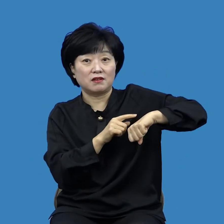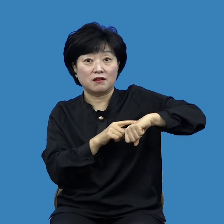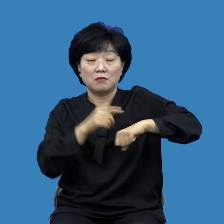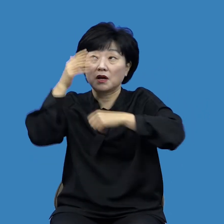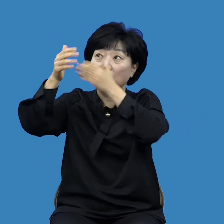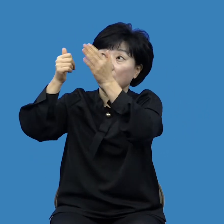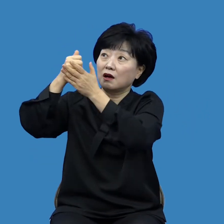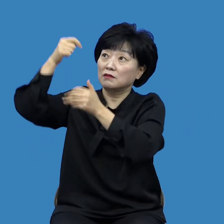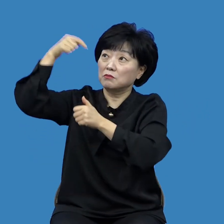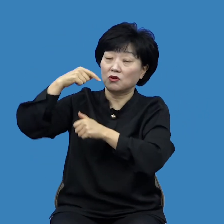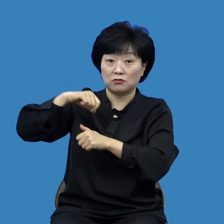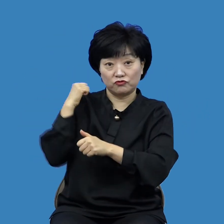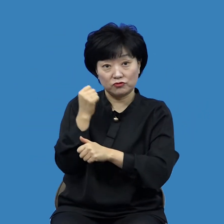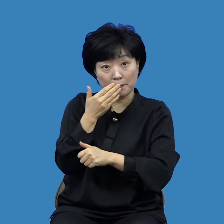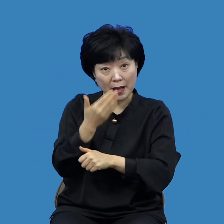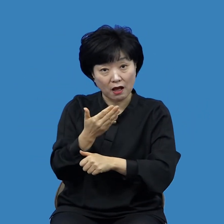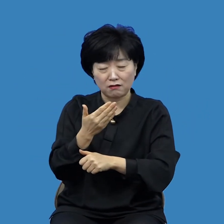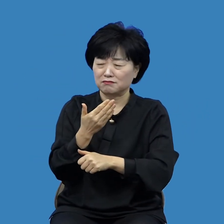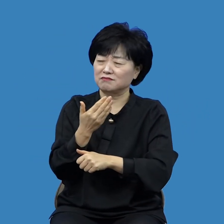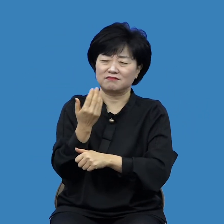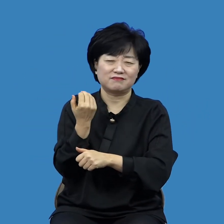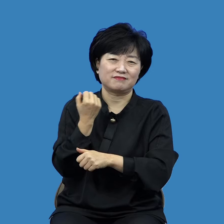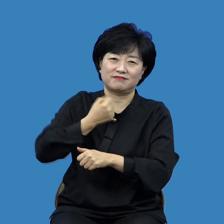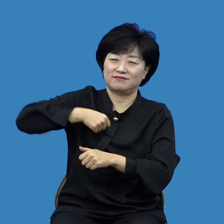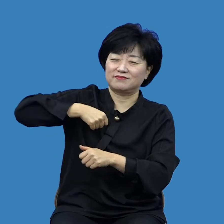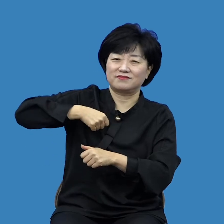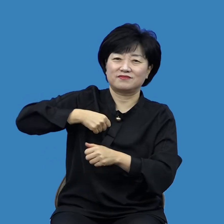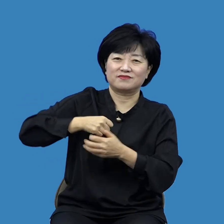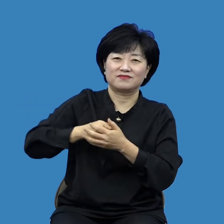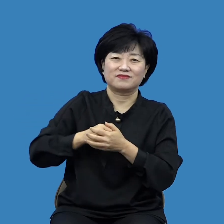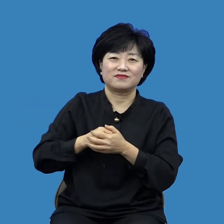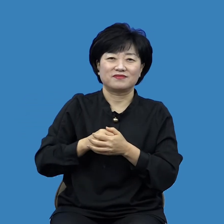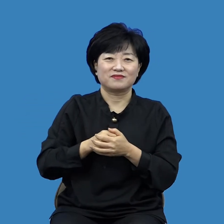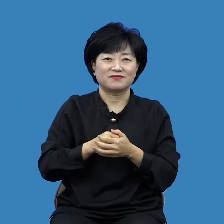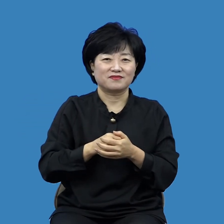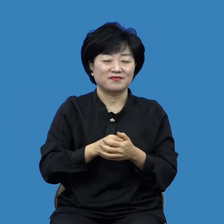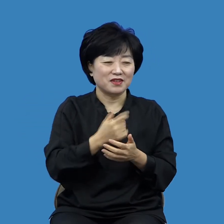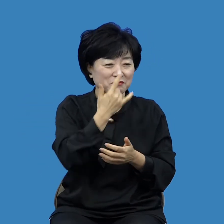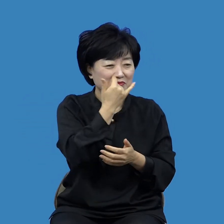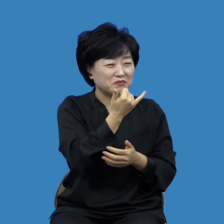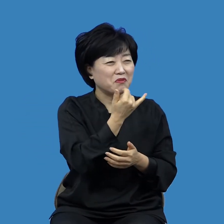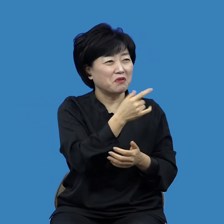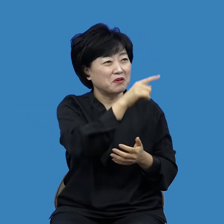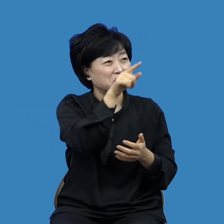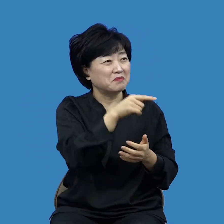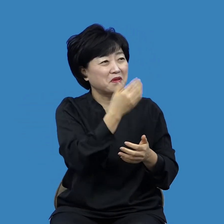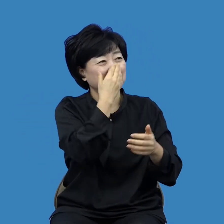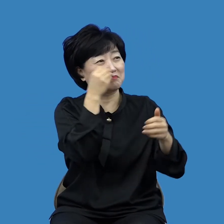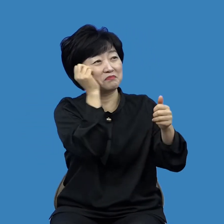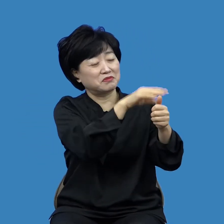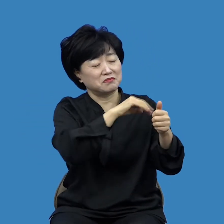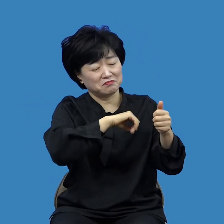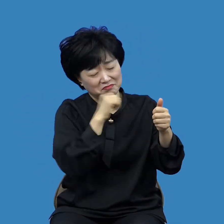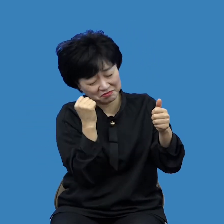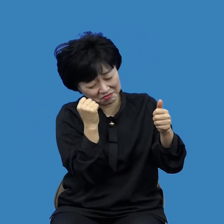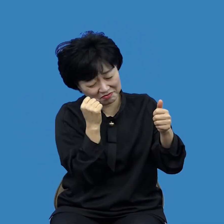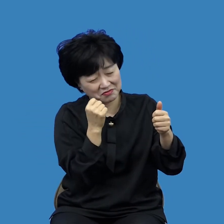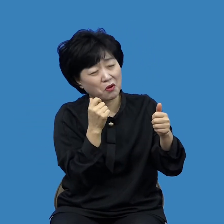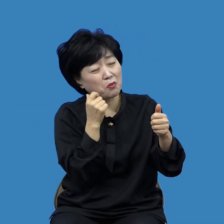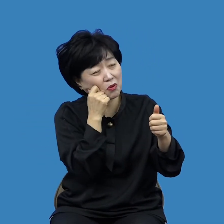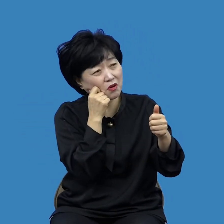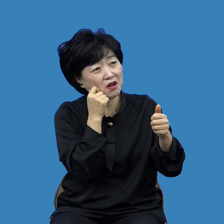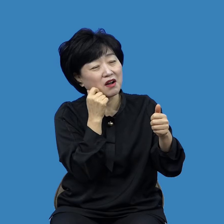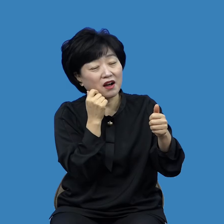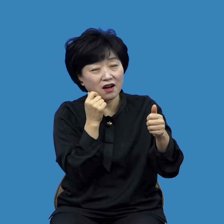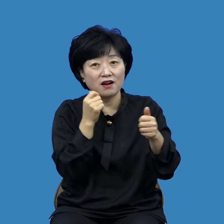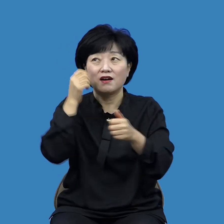부모에게 막 반역하고 그런 아이가 이 하나님에게는 너무 순종적이고 너무 하나님을 공경하고 이런 아이가 될 것 같으세요?